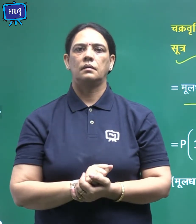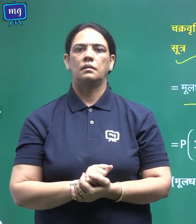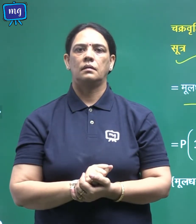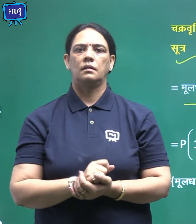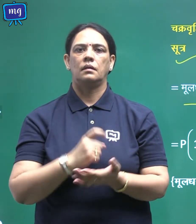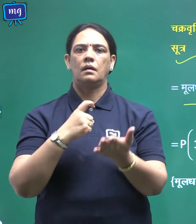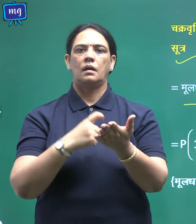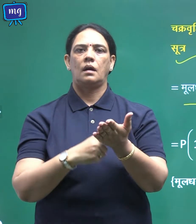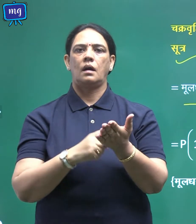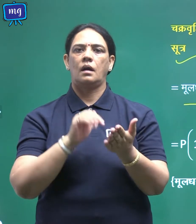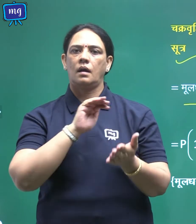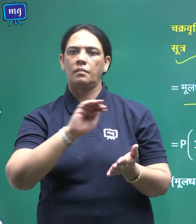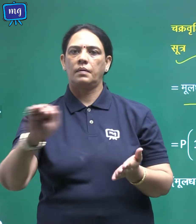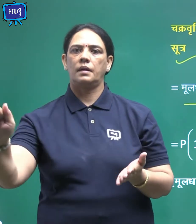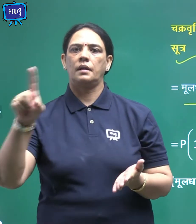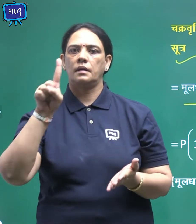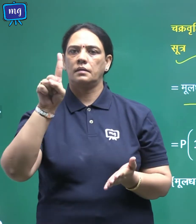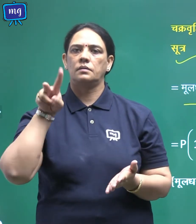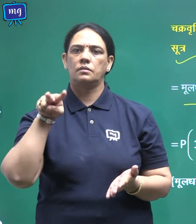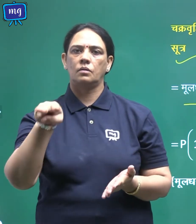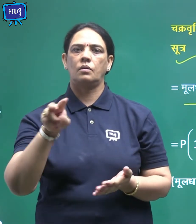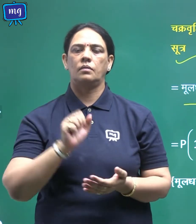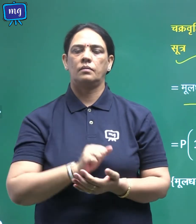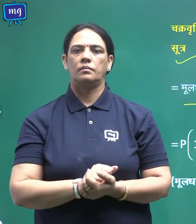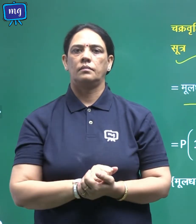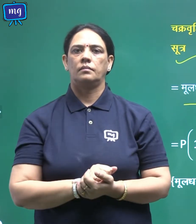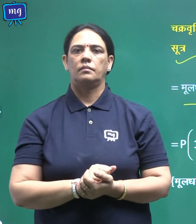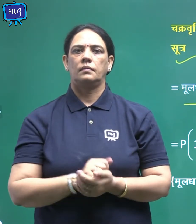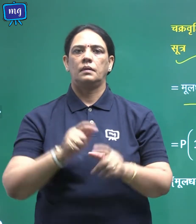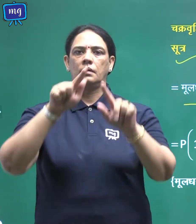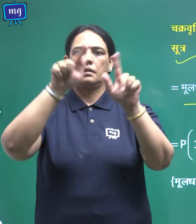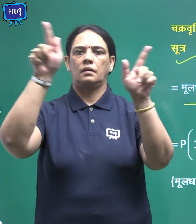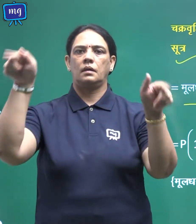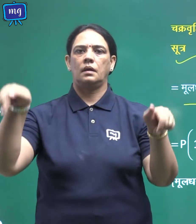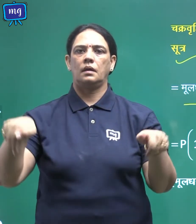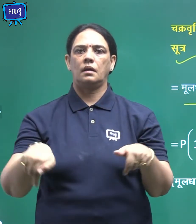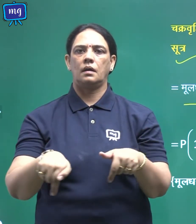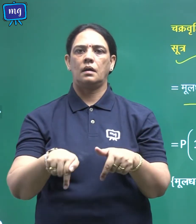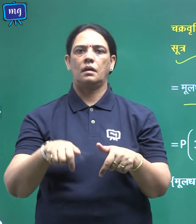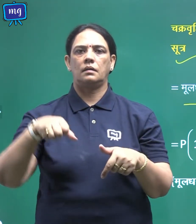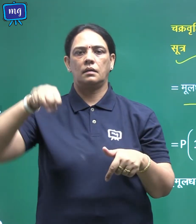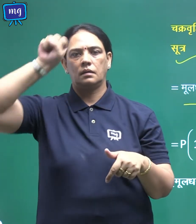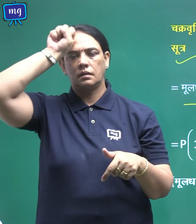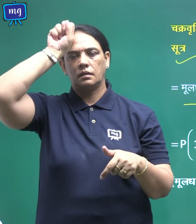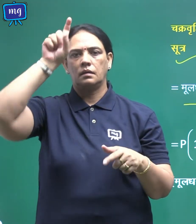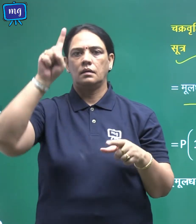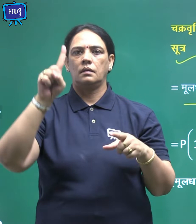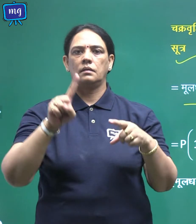दर बटे 100 की घात समय